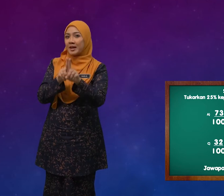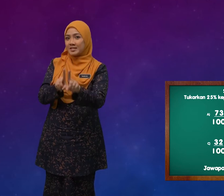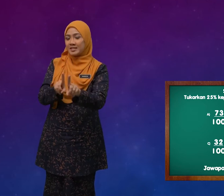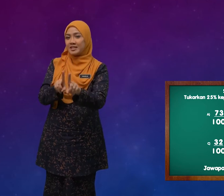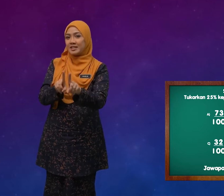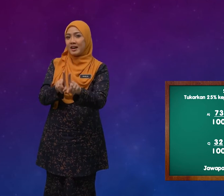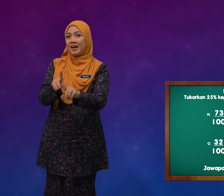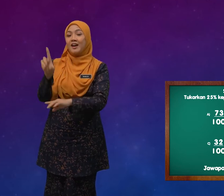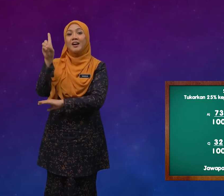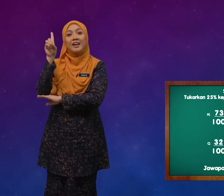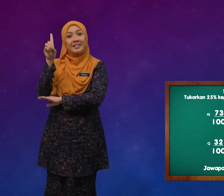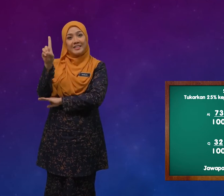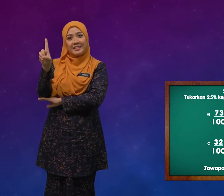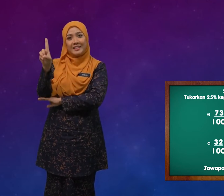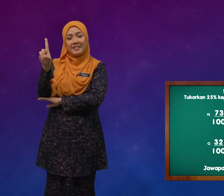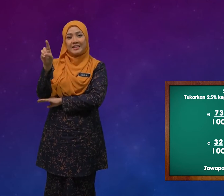Jawapannya ialah D.